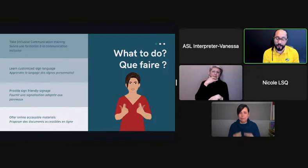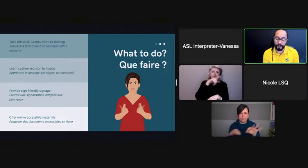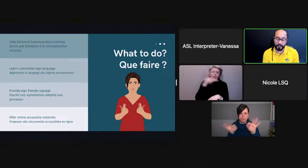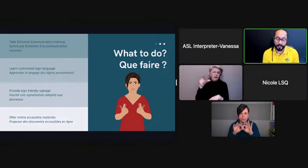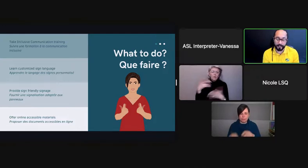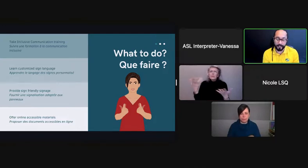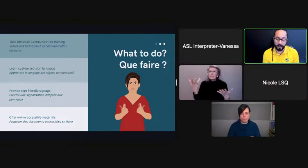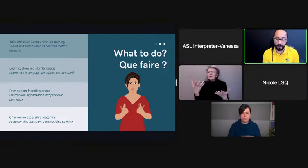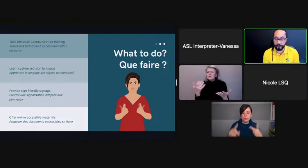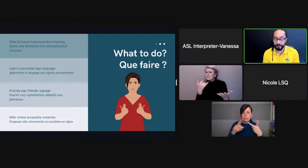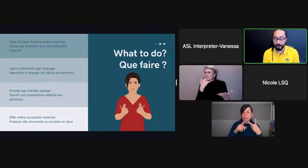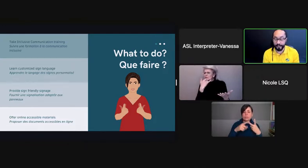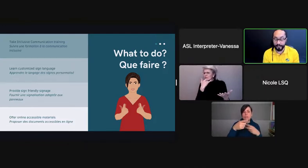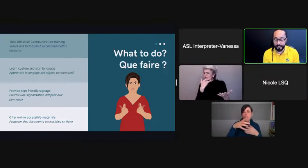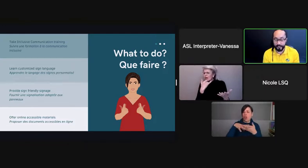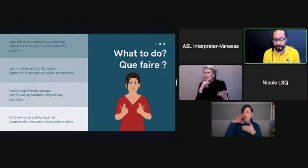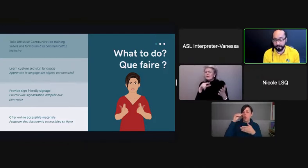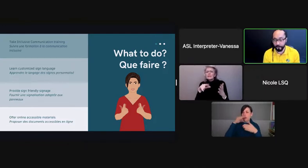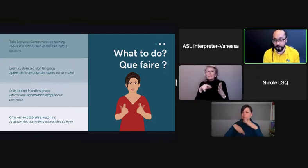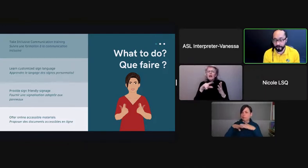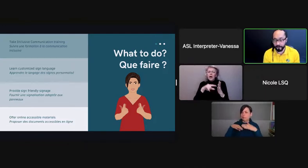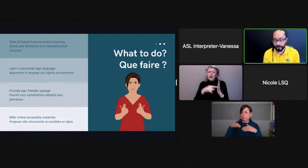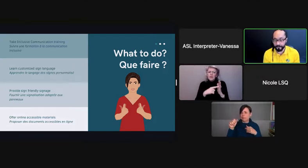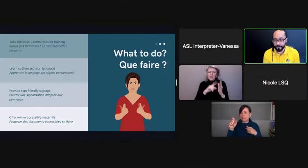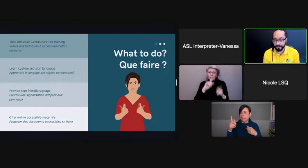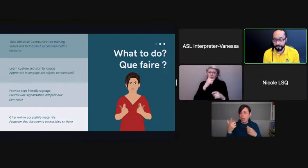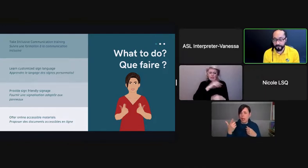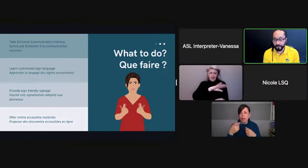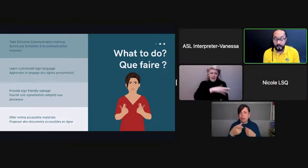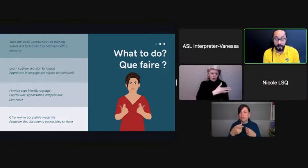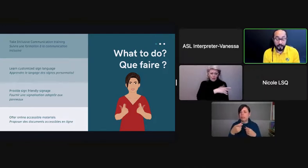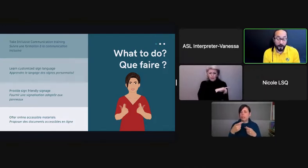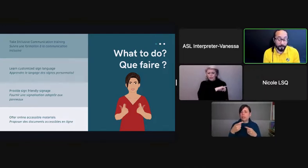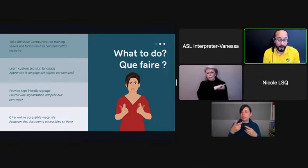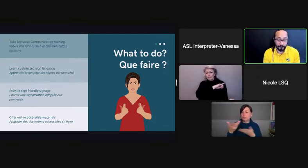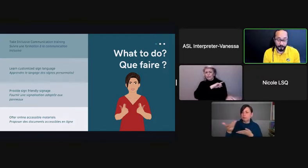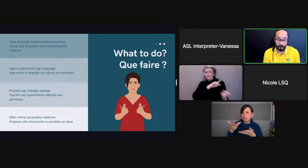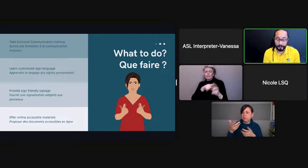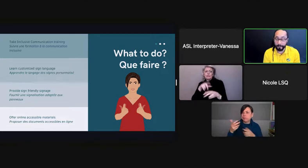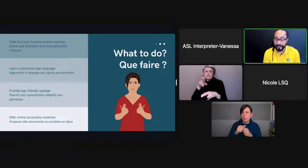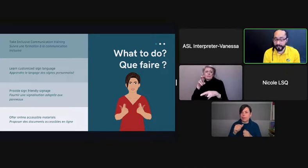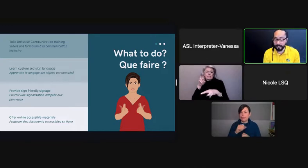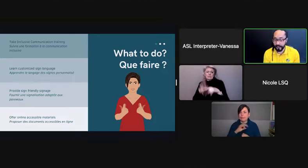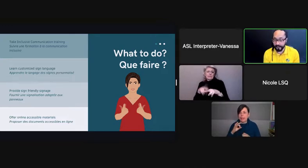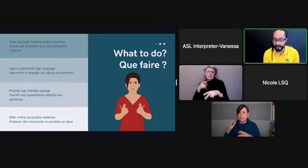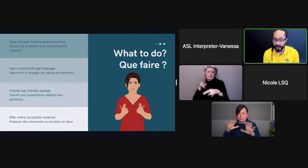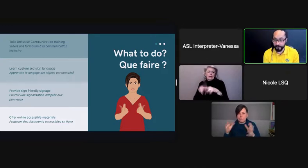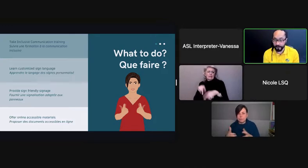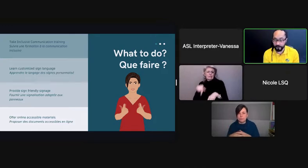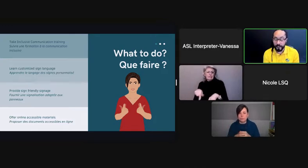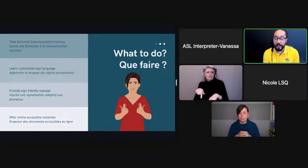-ce qui se passe à partir de l'accueil jusqu'à la place assise? Alors,